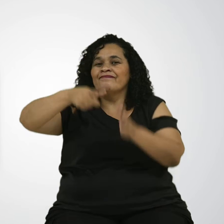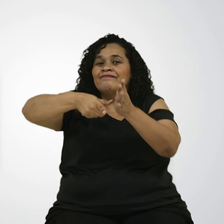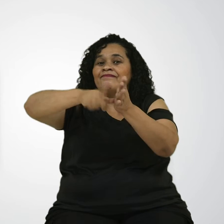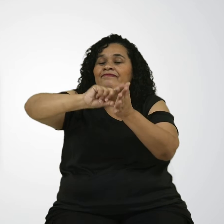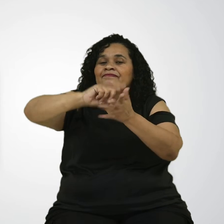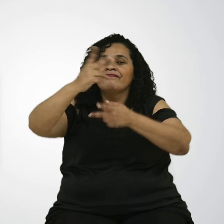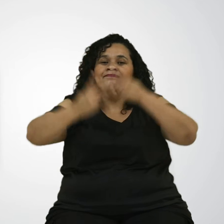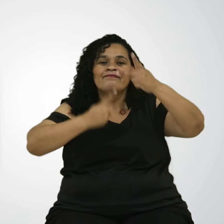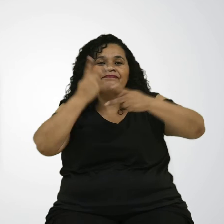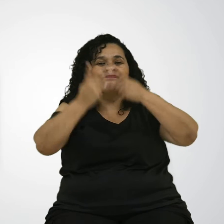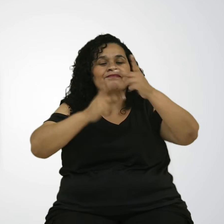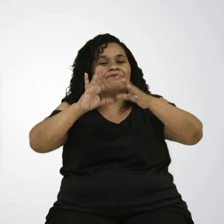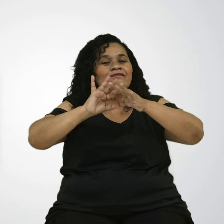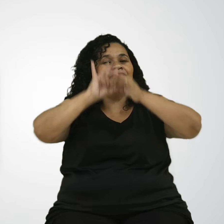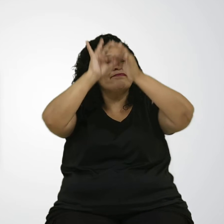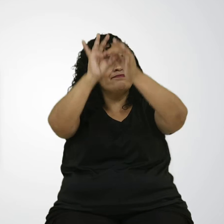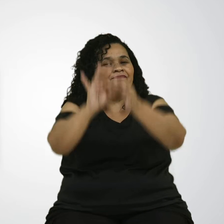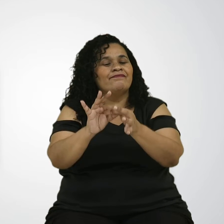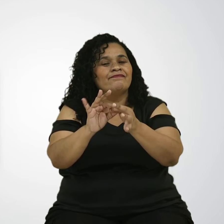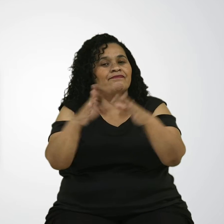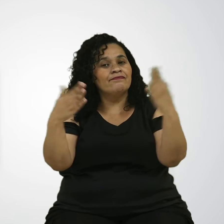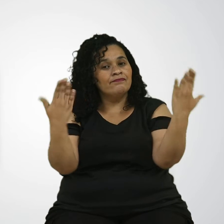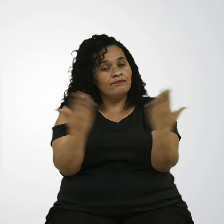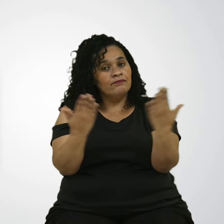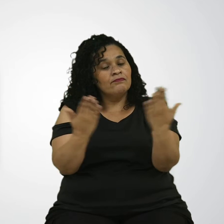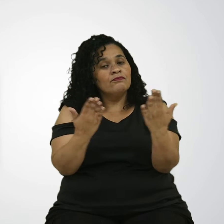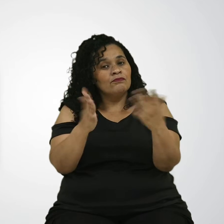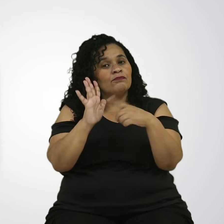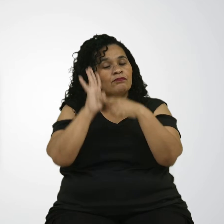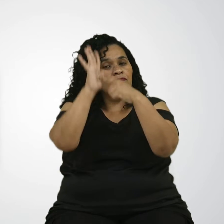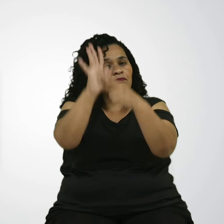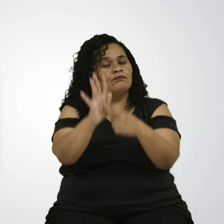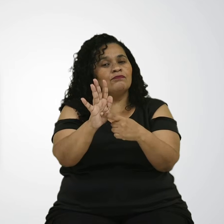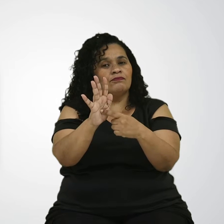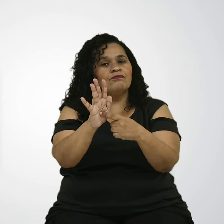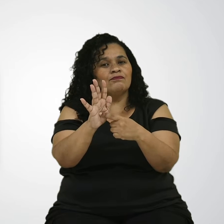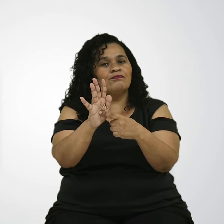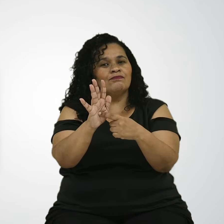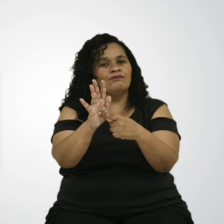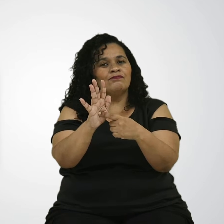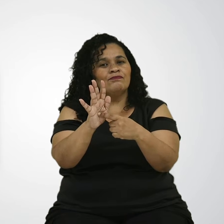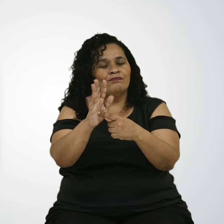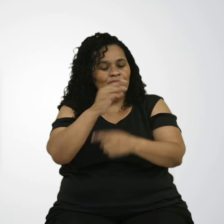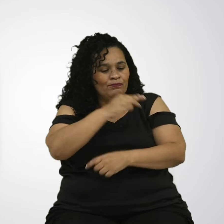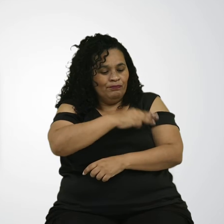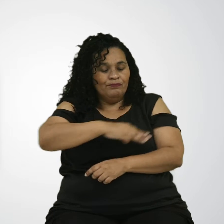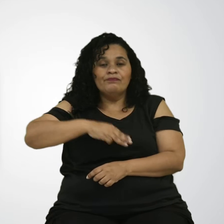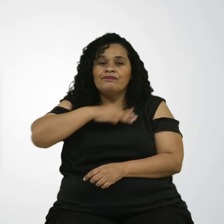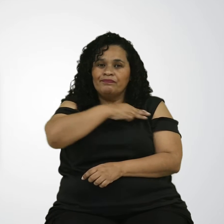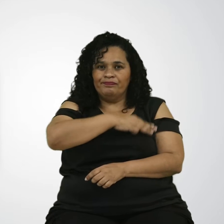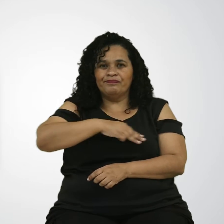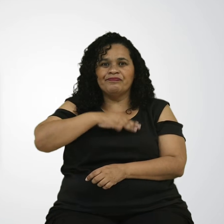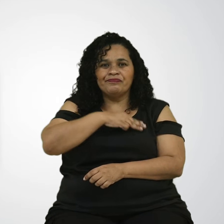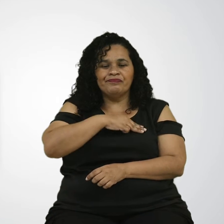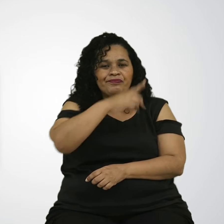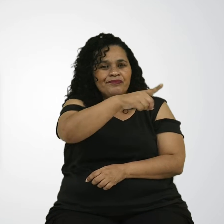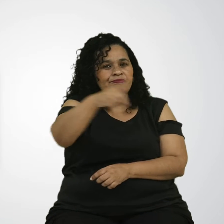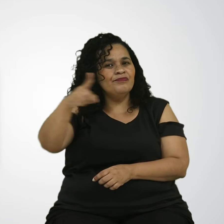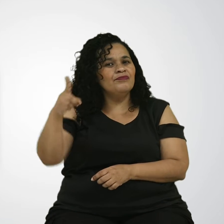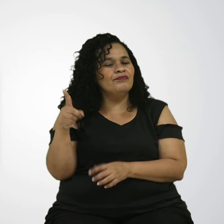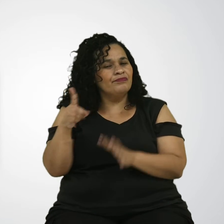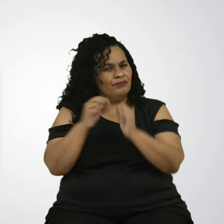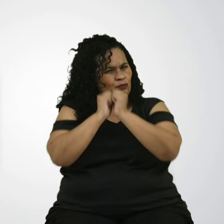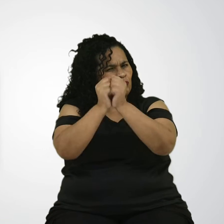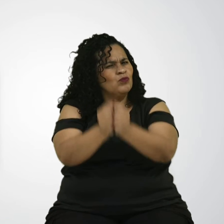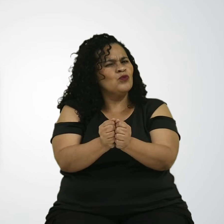nesse segundo ano, então, vamos falar sobre esse segundo eixo, que é o eixo da missão. Então, que você não perca,